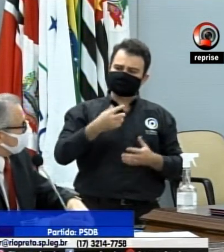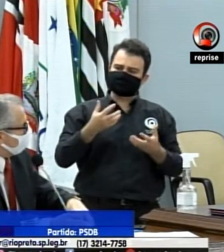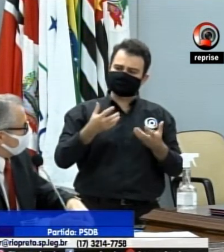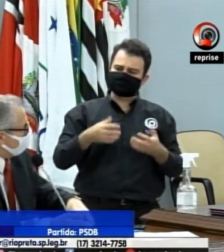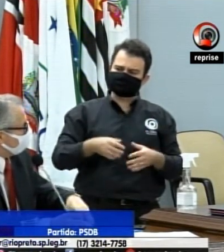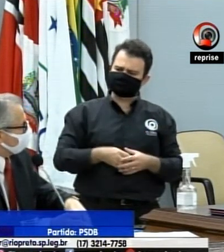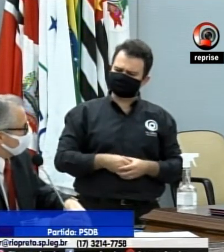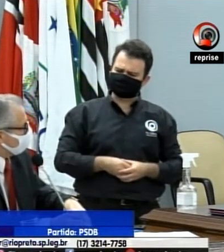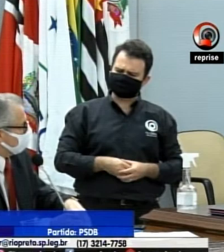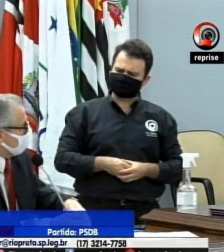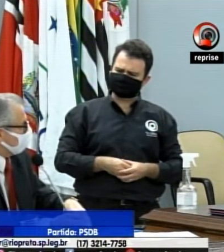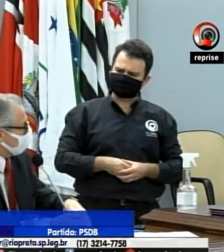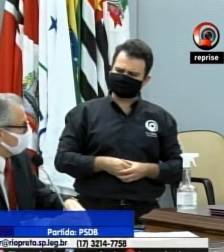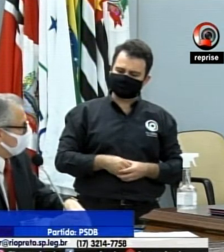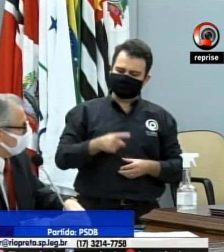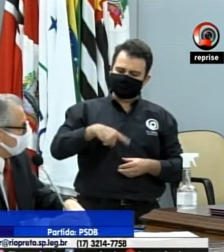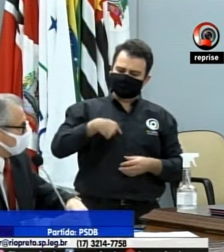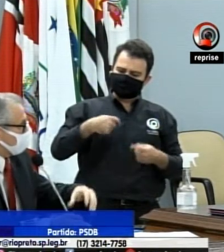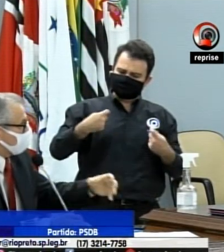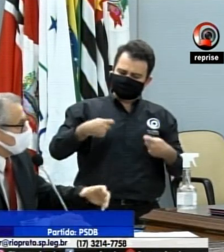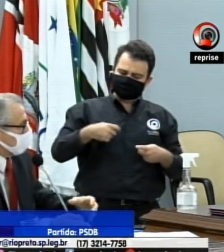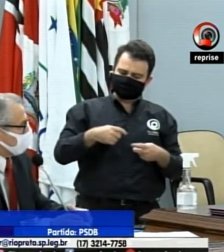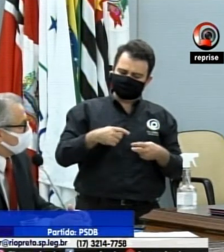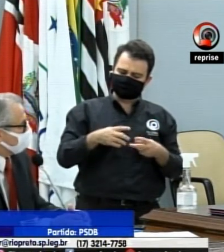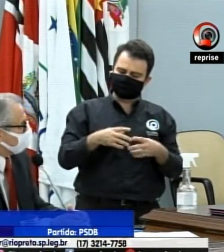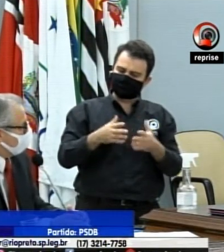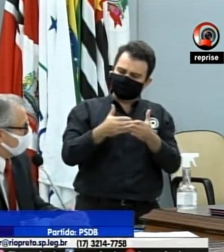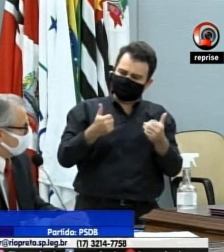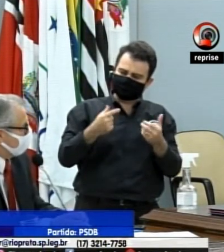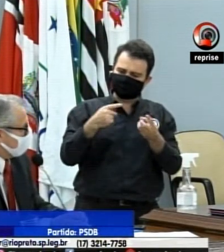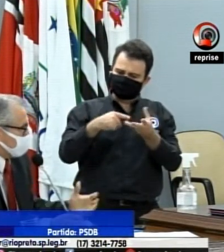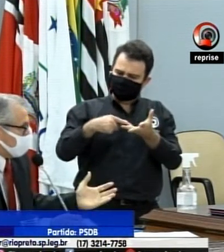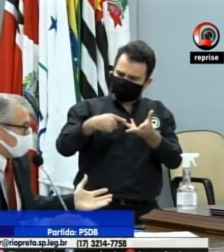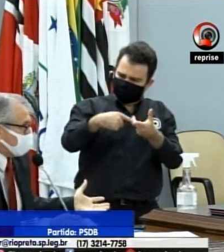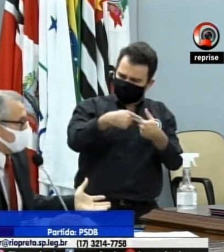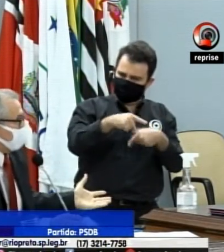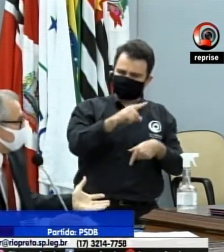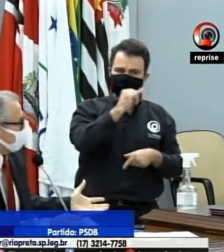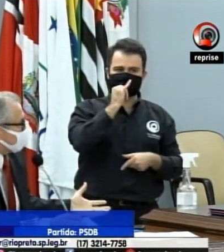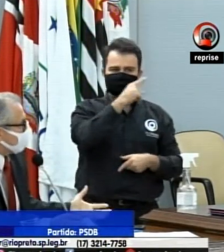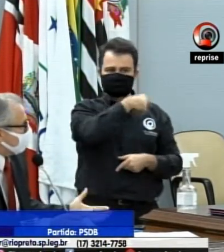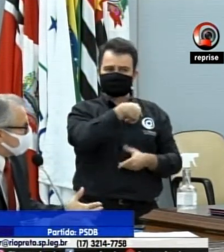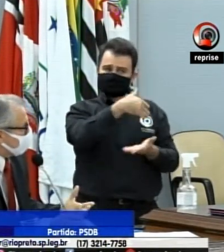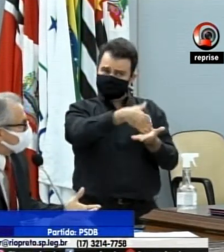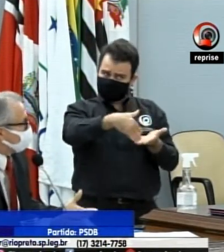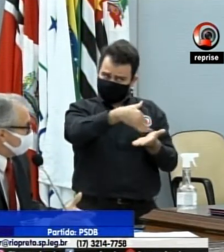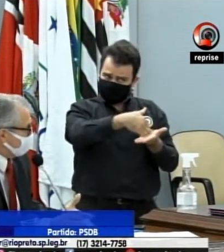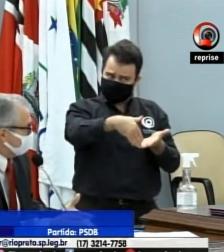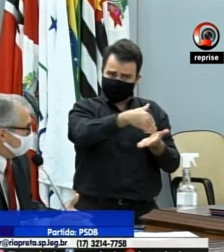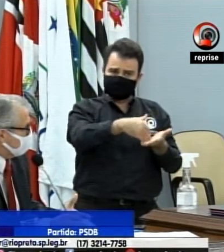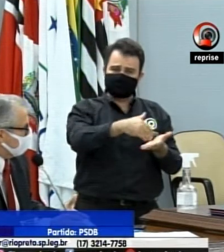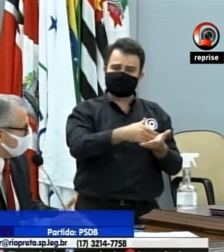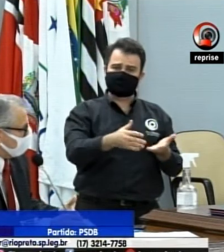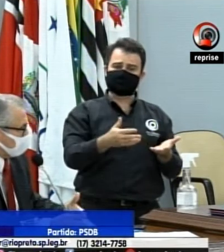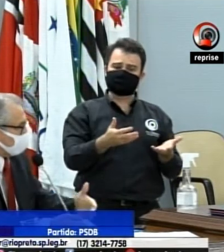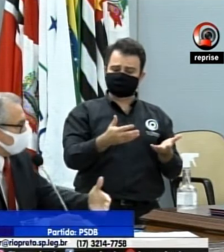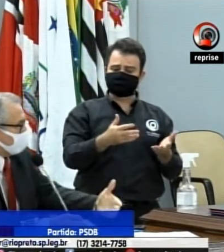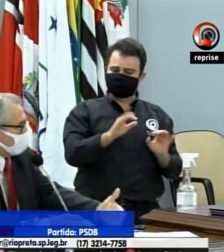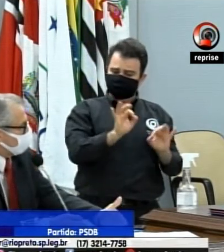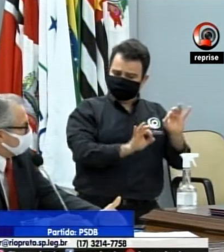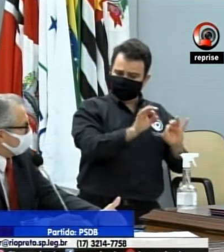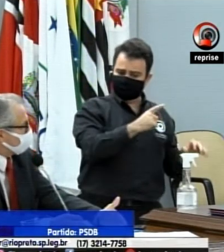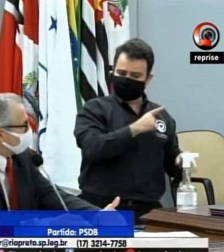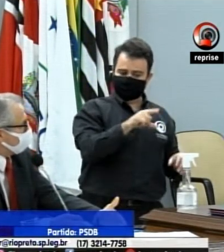real e não no mundo imaginário. Não adianta eu pedir algo para a senhora, que a senhora fala, mas isso é fantasia, isso é sonho. Agora, quando eu falo